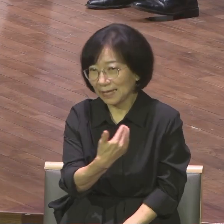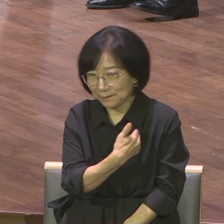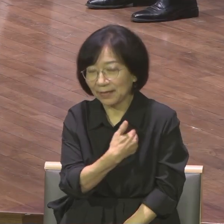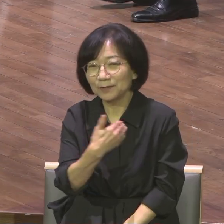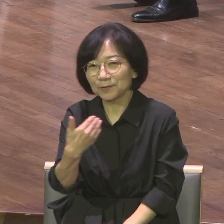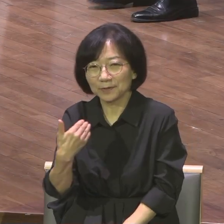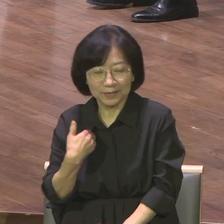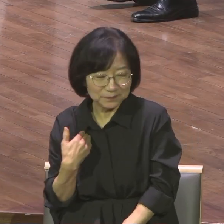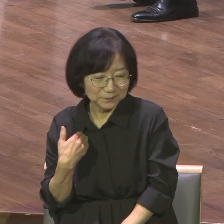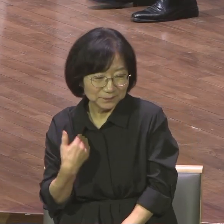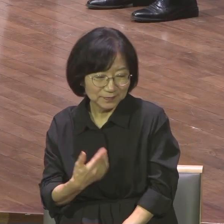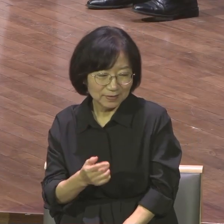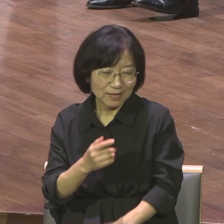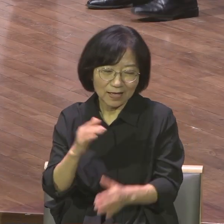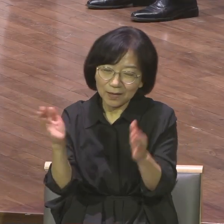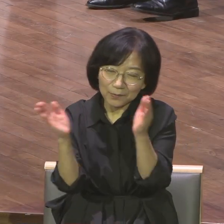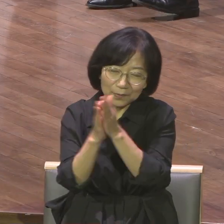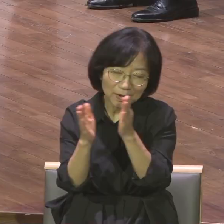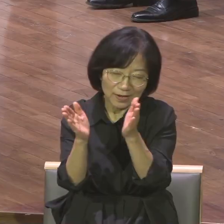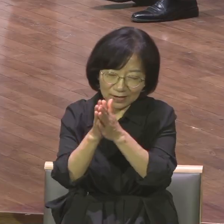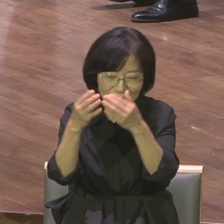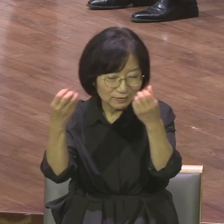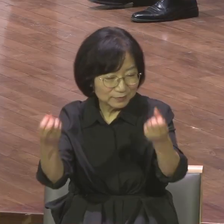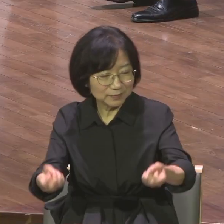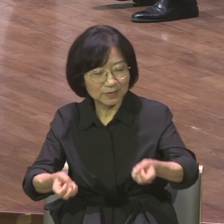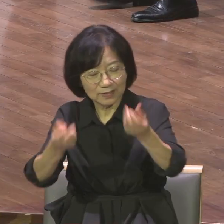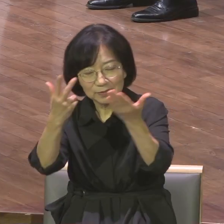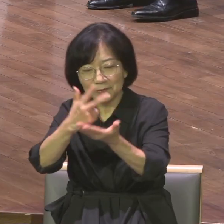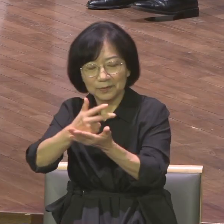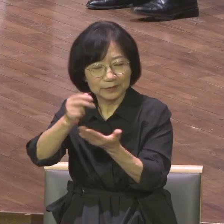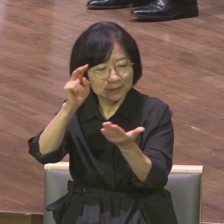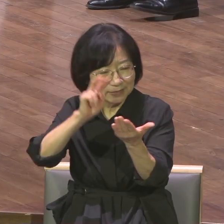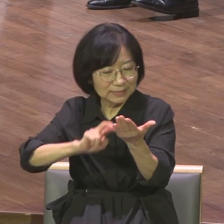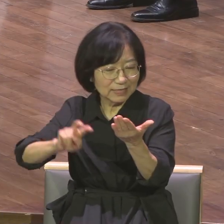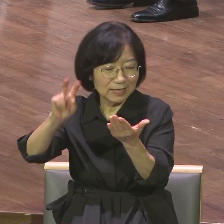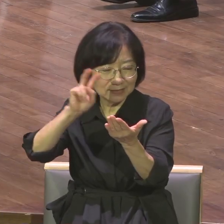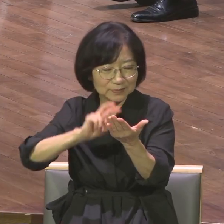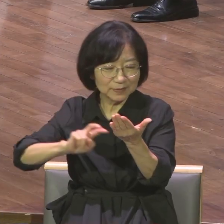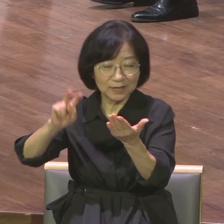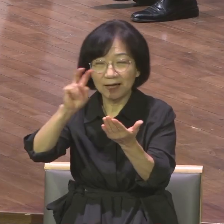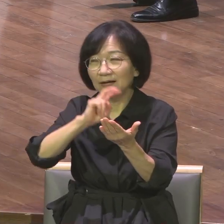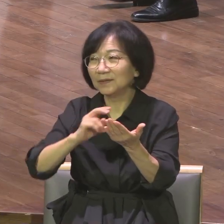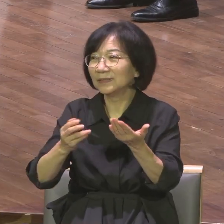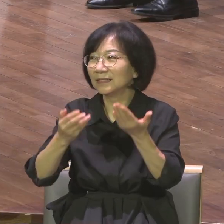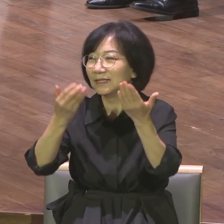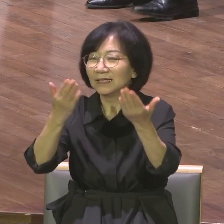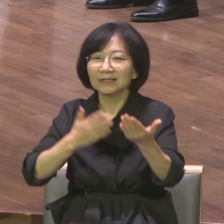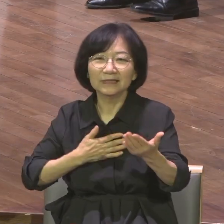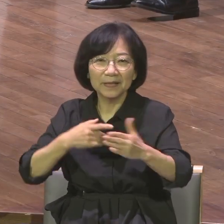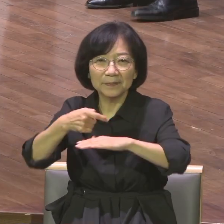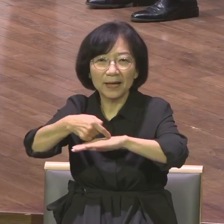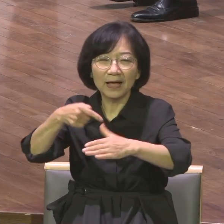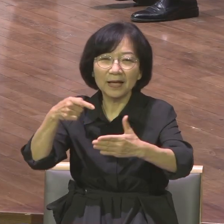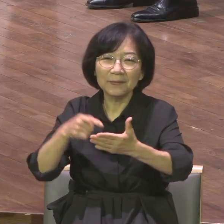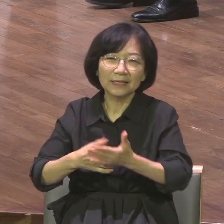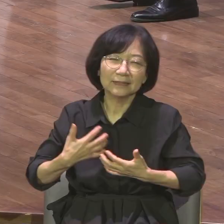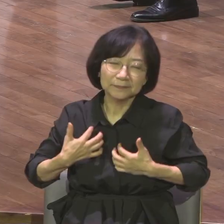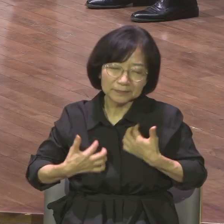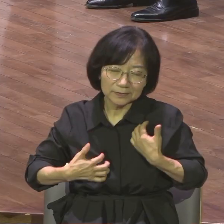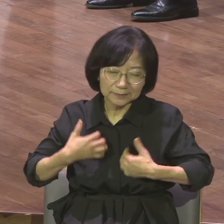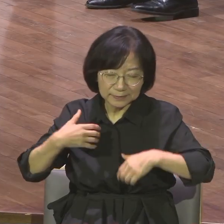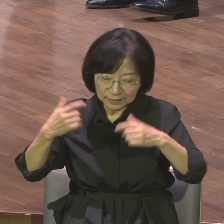빌려와 내게 만족합니다. 오 할렐루야로 주를 찬송하오니 내